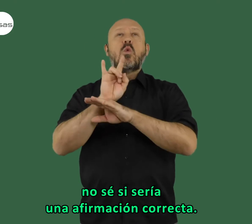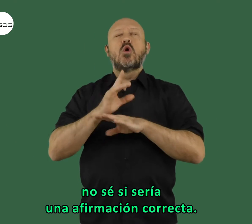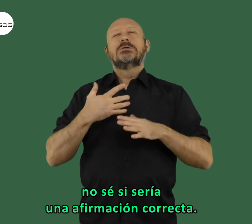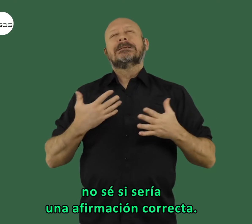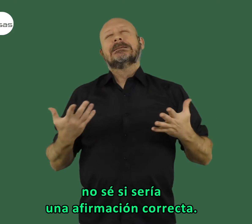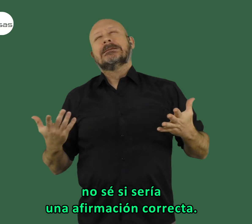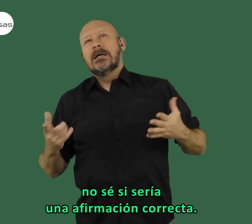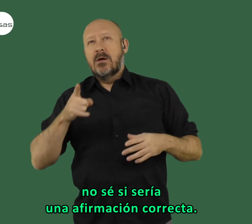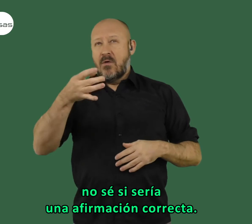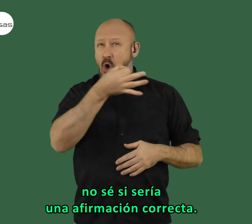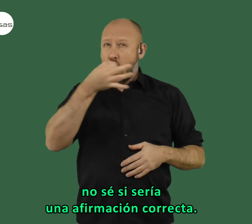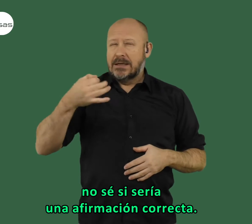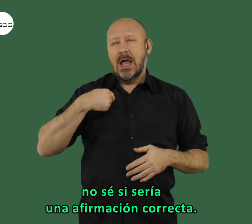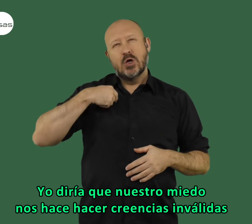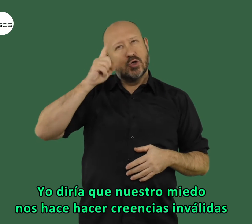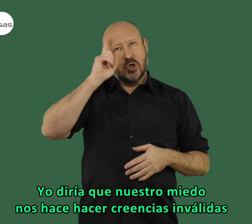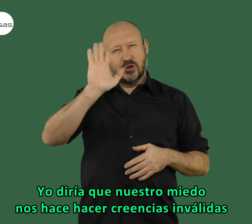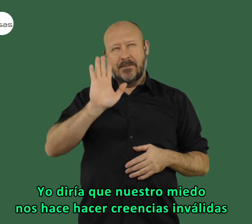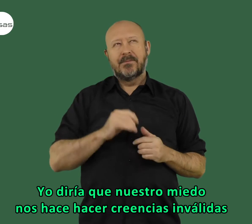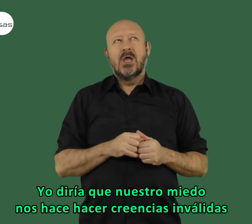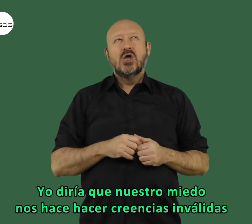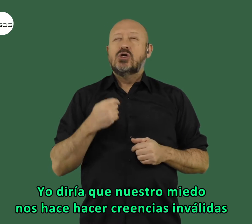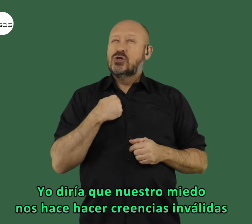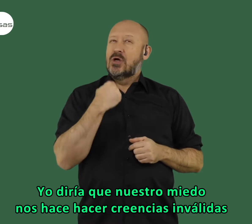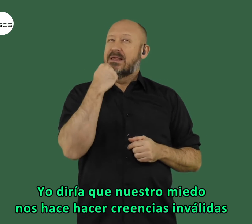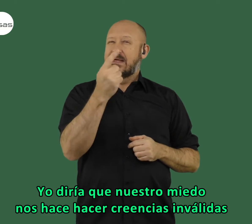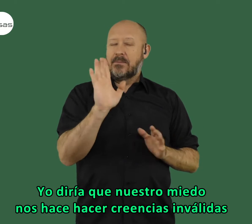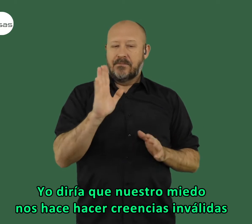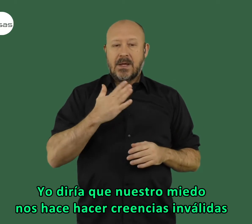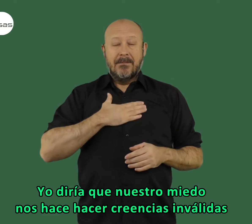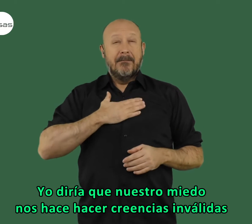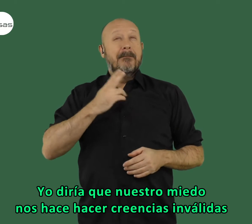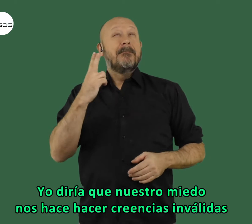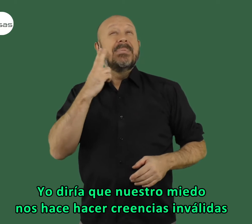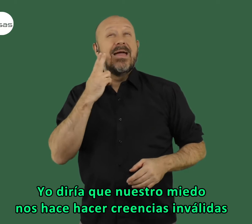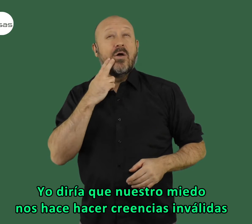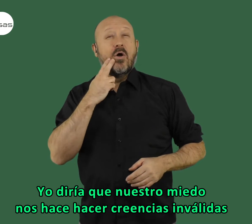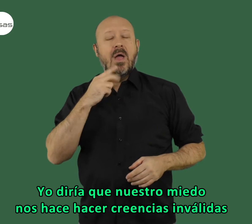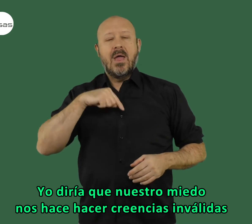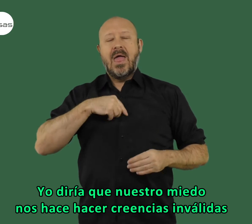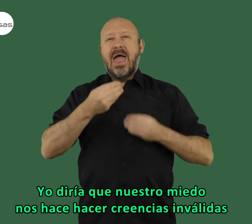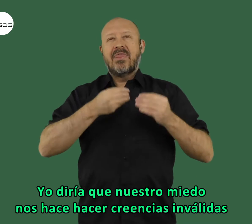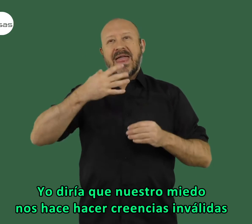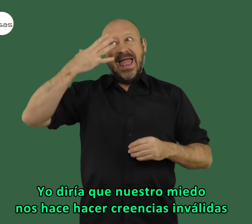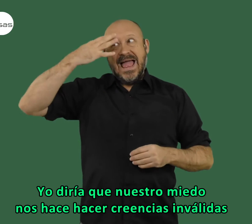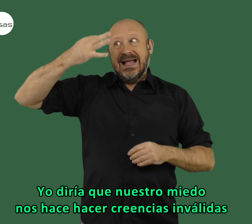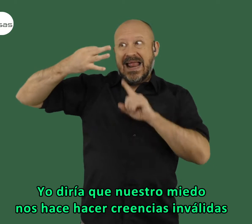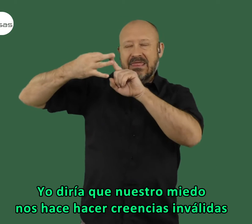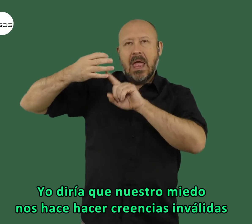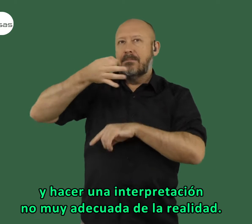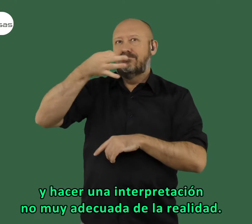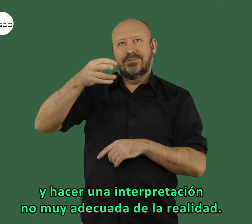no sé si sería una afirmación correcta. Yo diría que nuestro miedo nos hace hacer